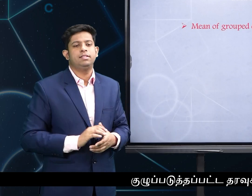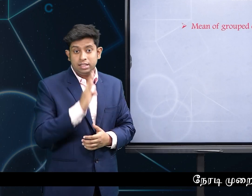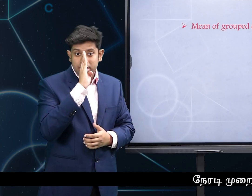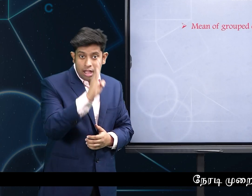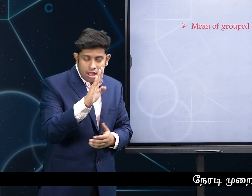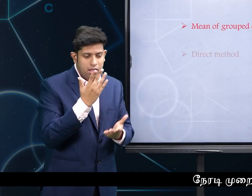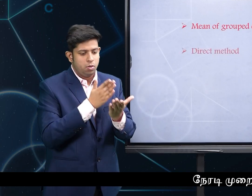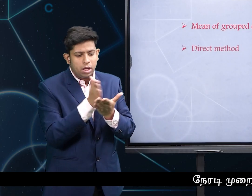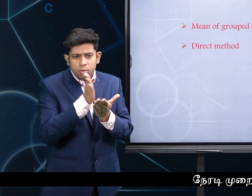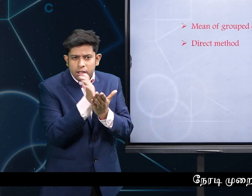நேரடி முறை,